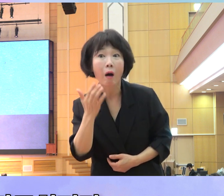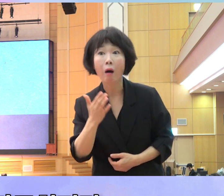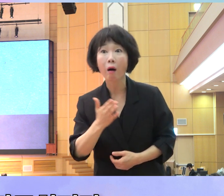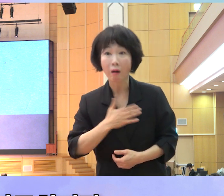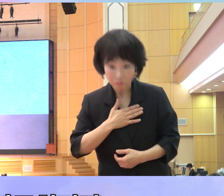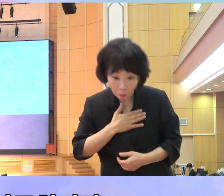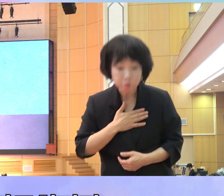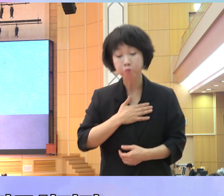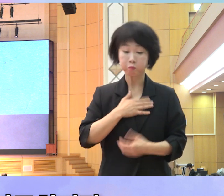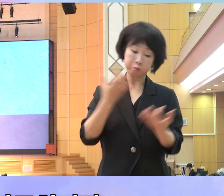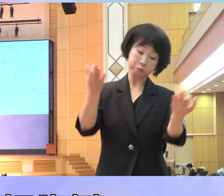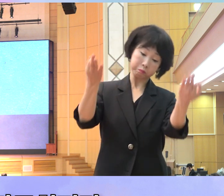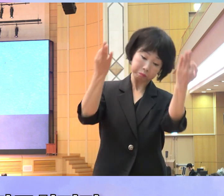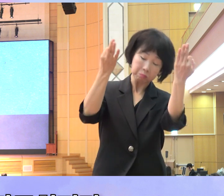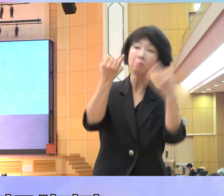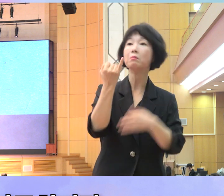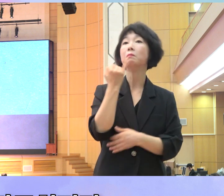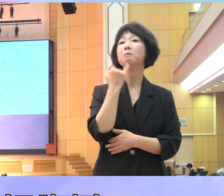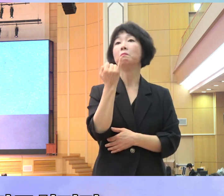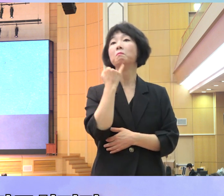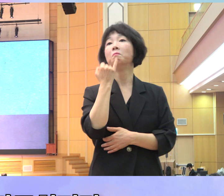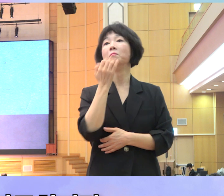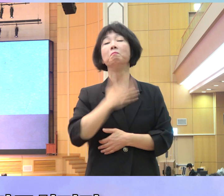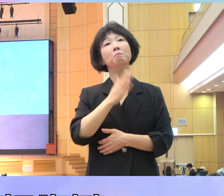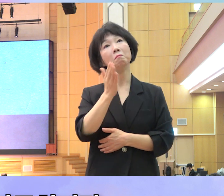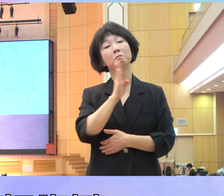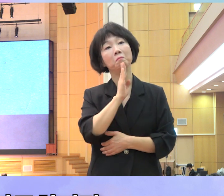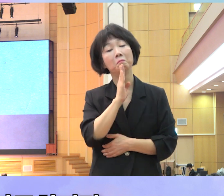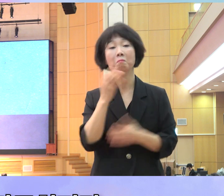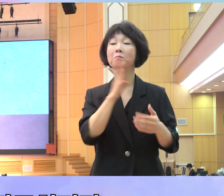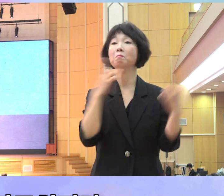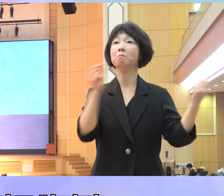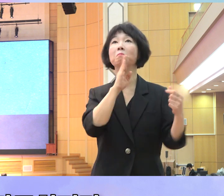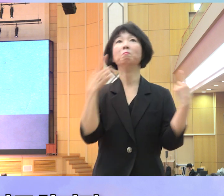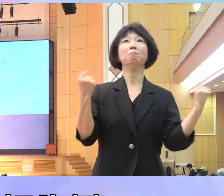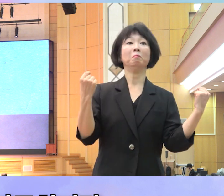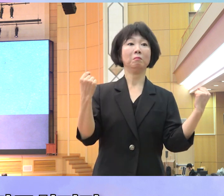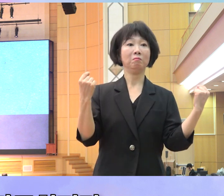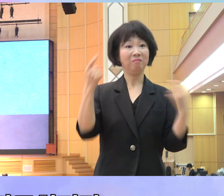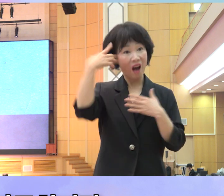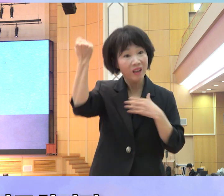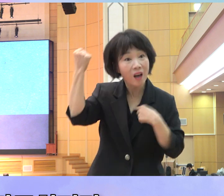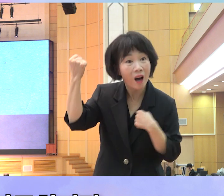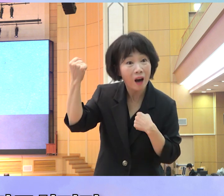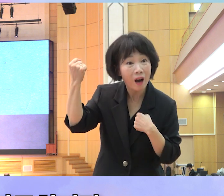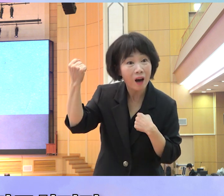나에게는 관대합니까? 왜 그렇게 나에게는 하나님의 사랑이 아량이 넓습니까?